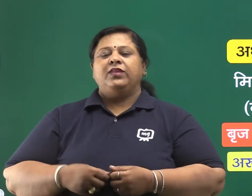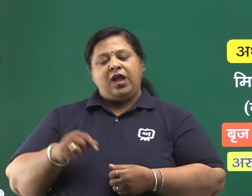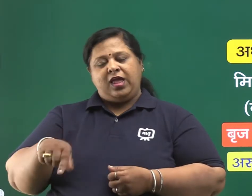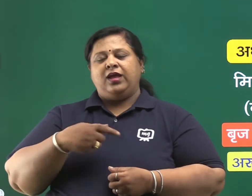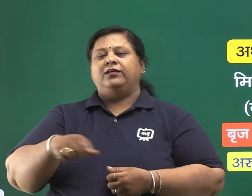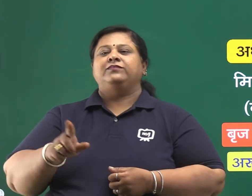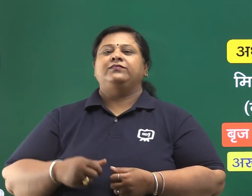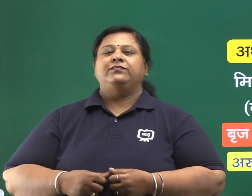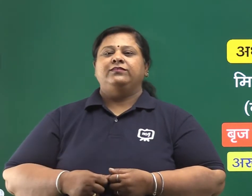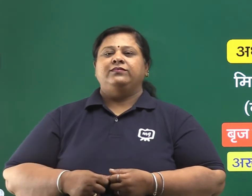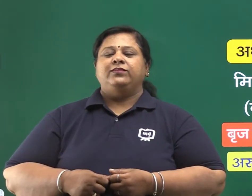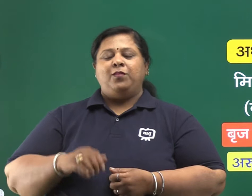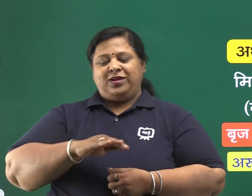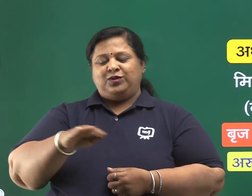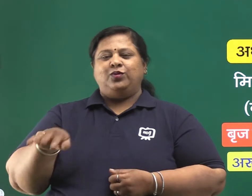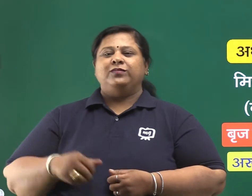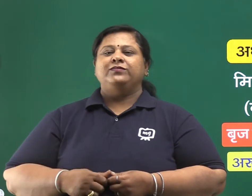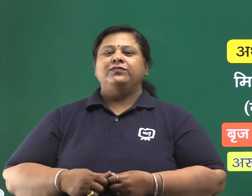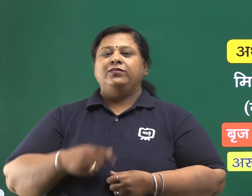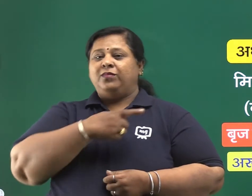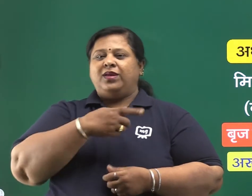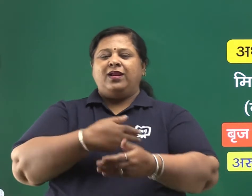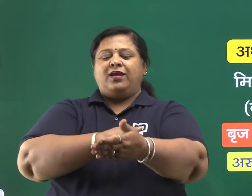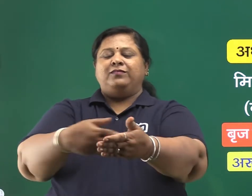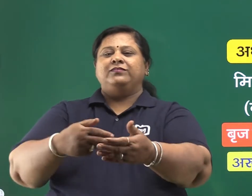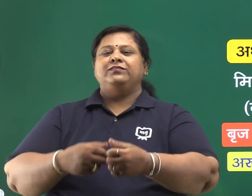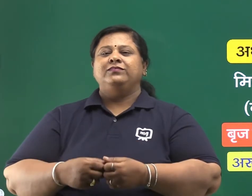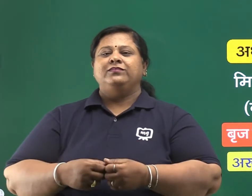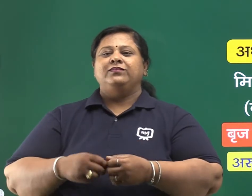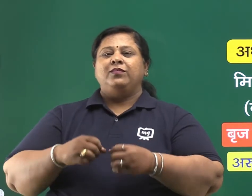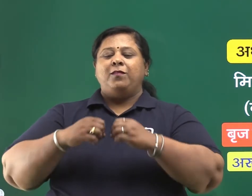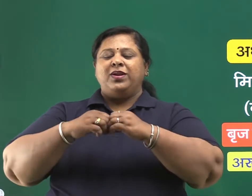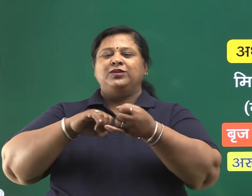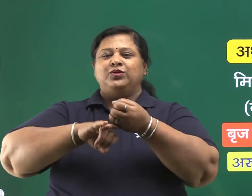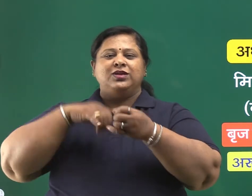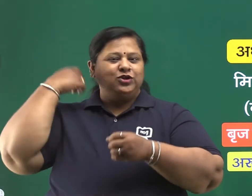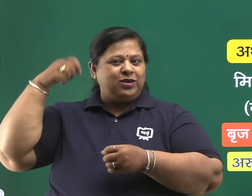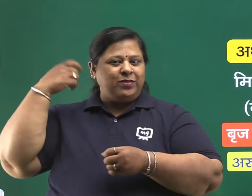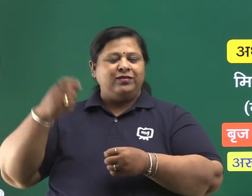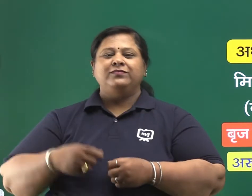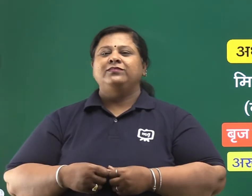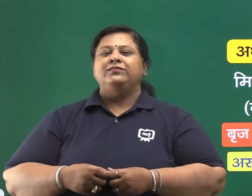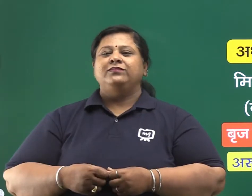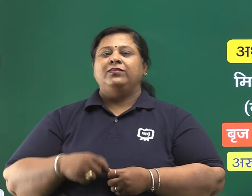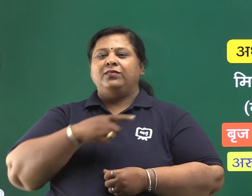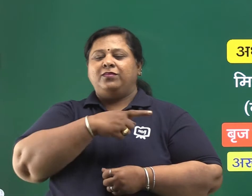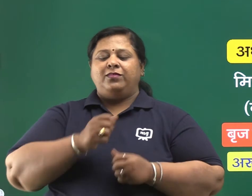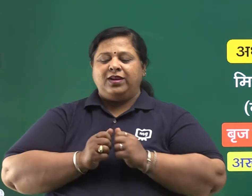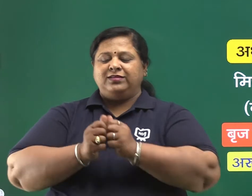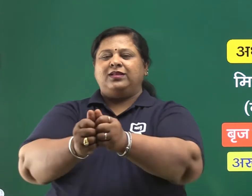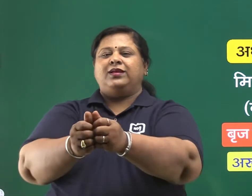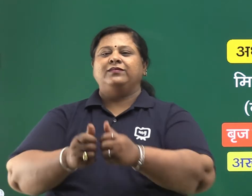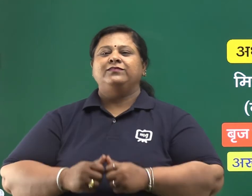आया है। बच्चों, मेरा नाम ब्रिजसुंदर शर्मा और मेरे साथ